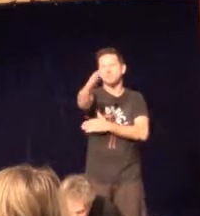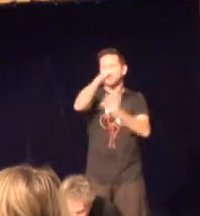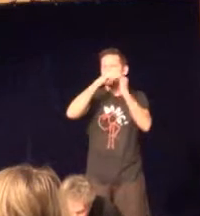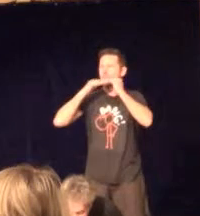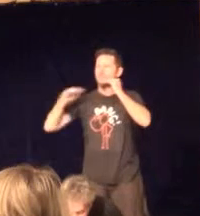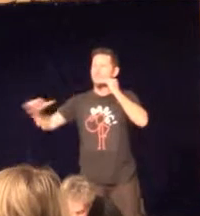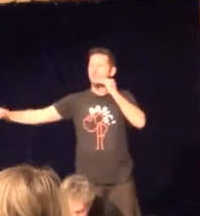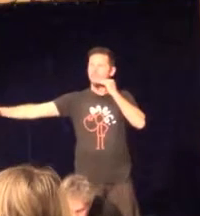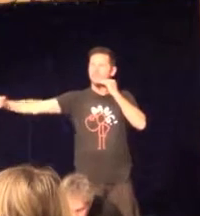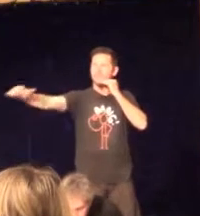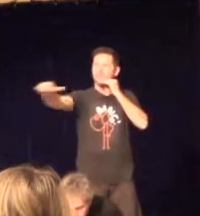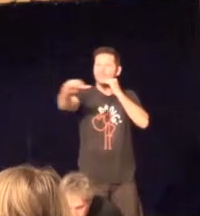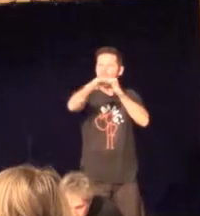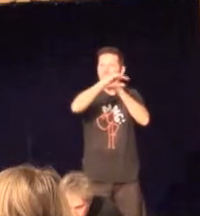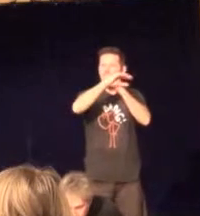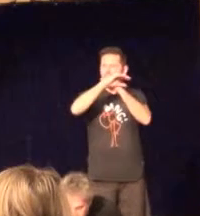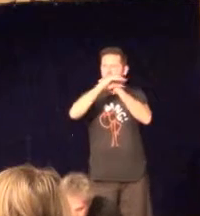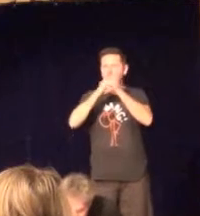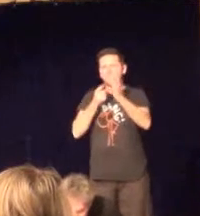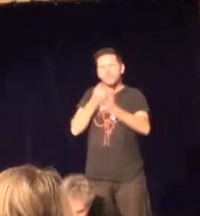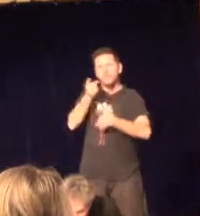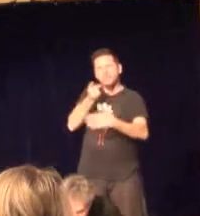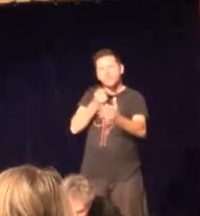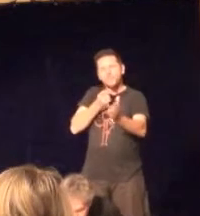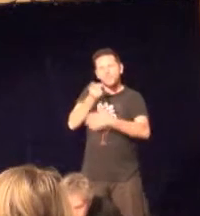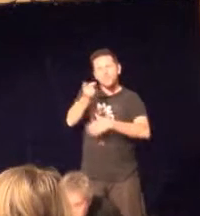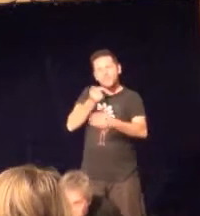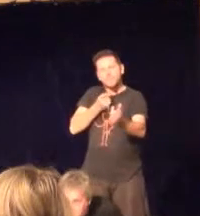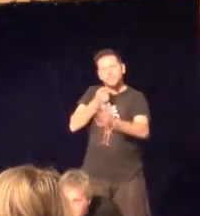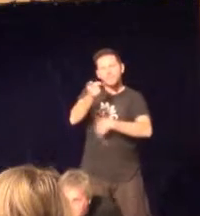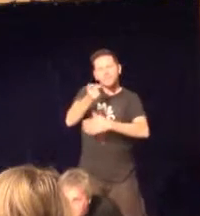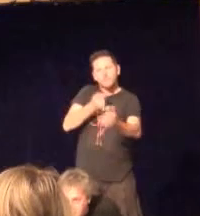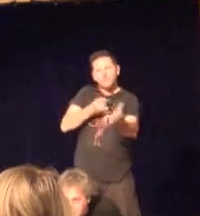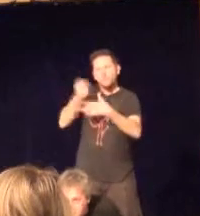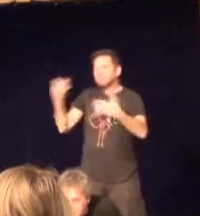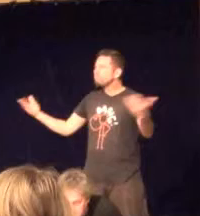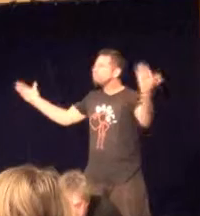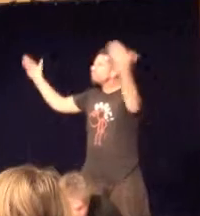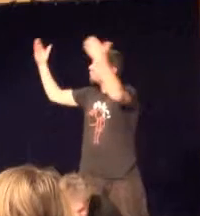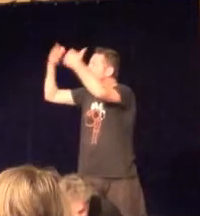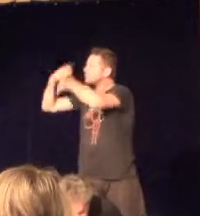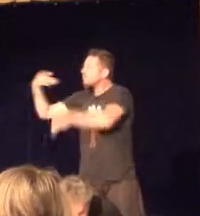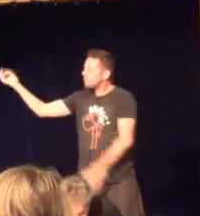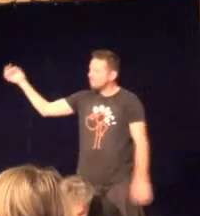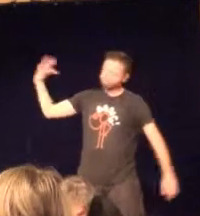mon chemin de Damas. La nuit n'a pas voulu de moi.